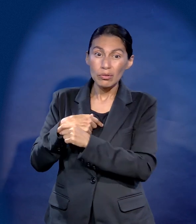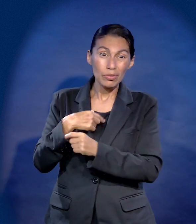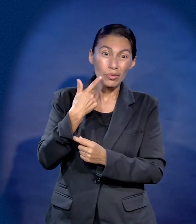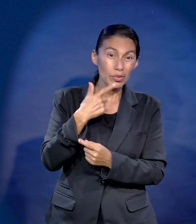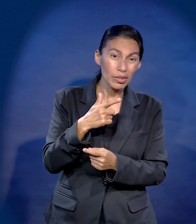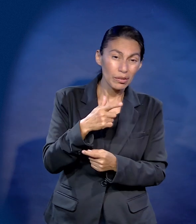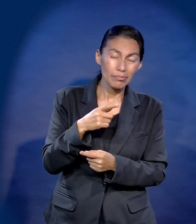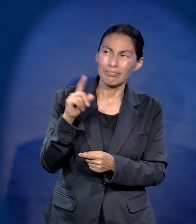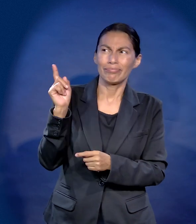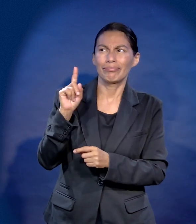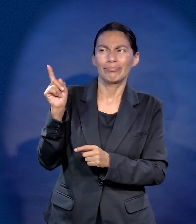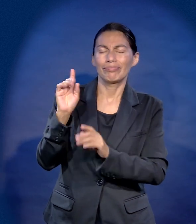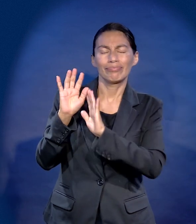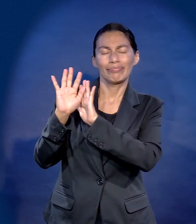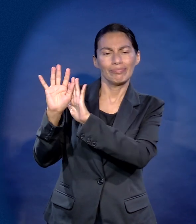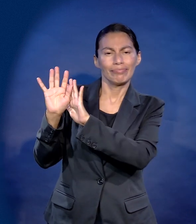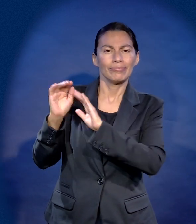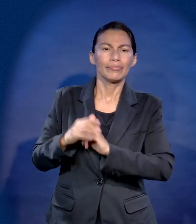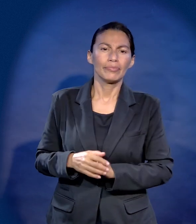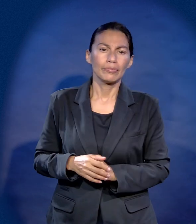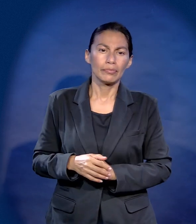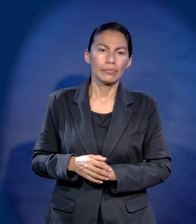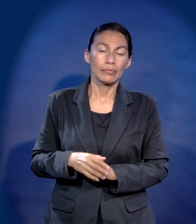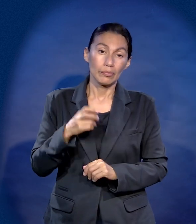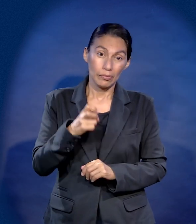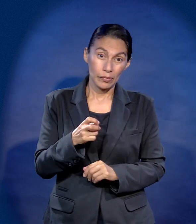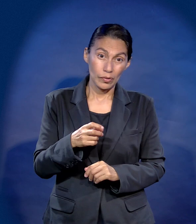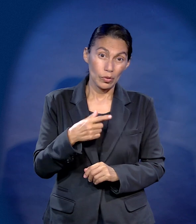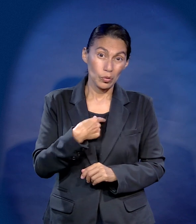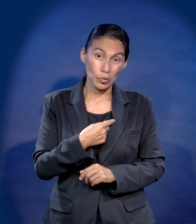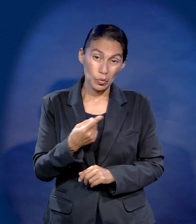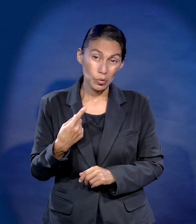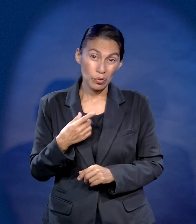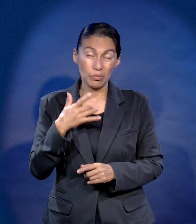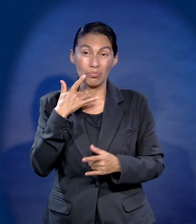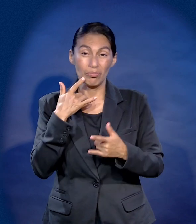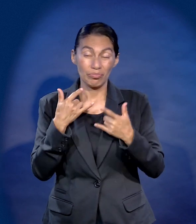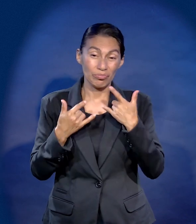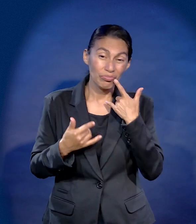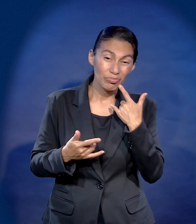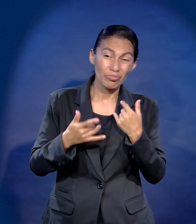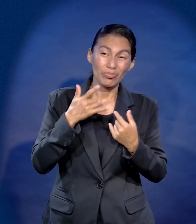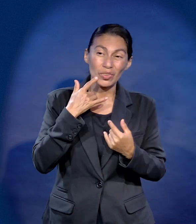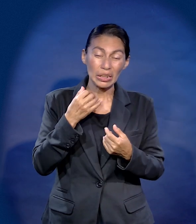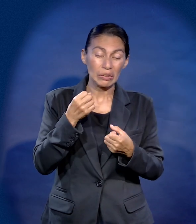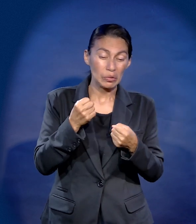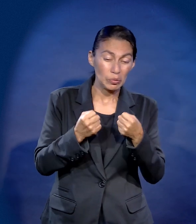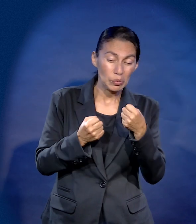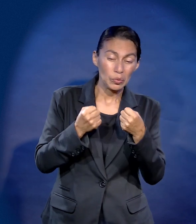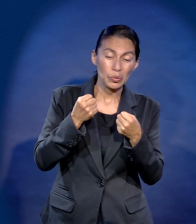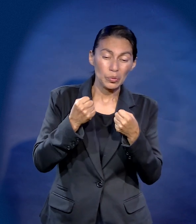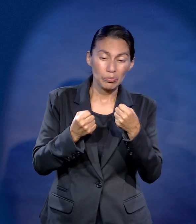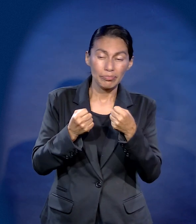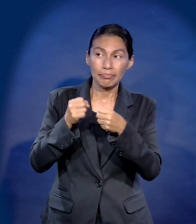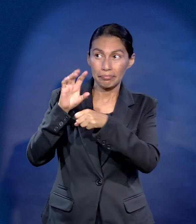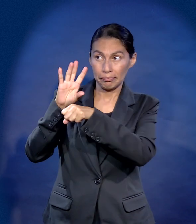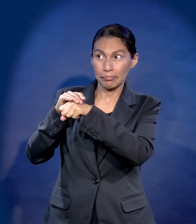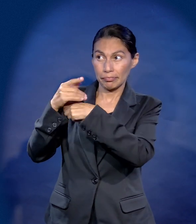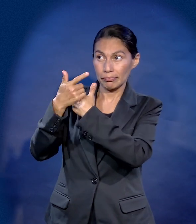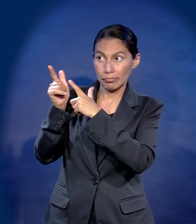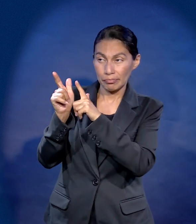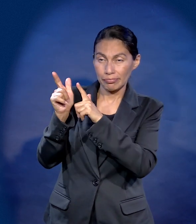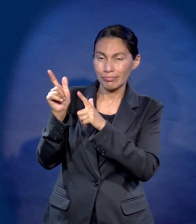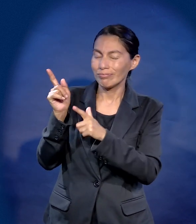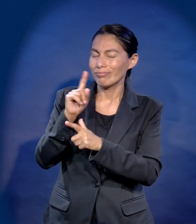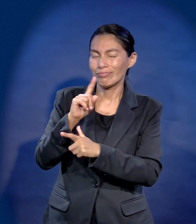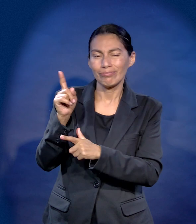que yo quiero? ¿Qué tal? ¿Qué tal? Y entonces nos mantenemos luchando, luchando con el control, coqueteando con el Señor, pero